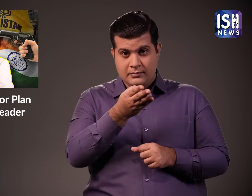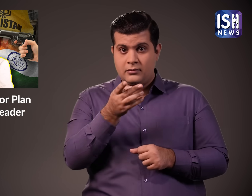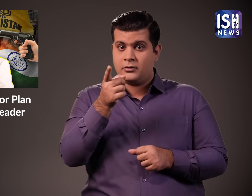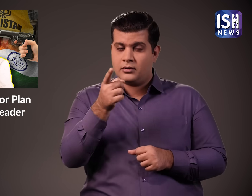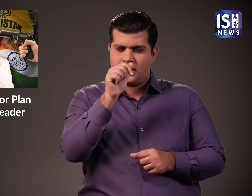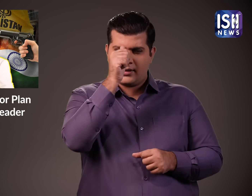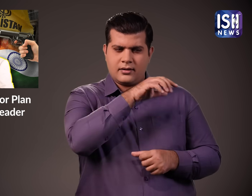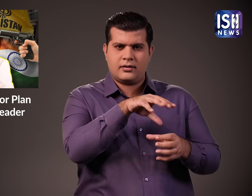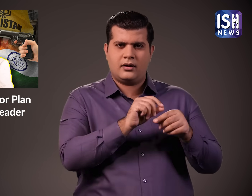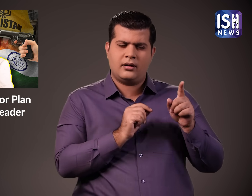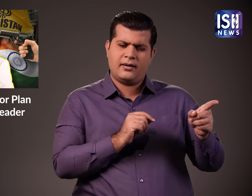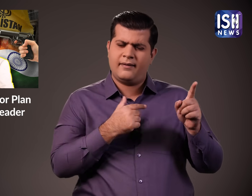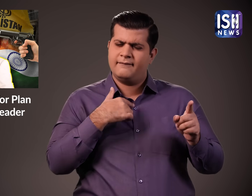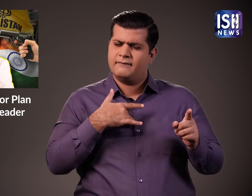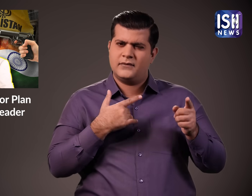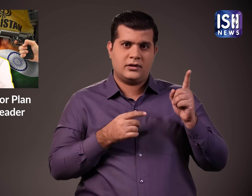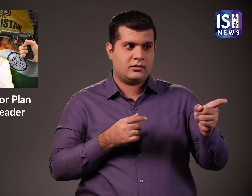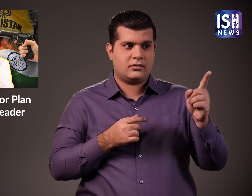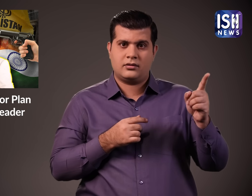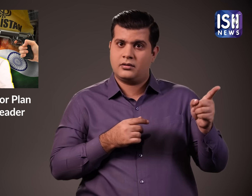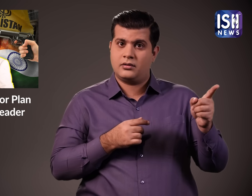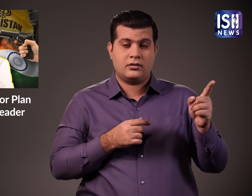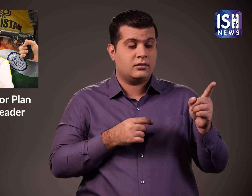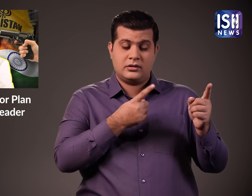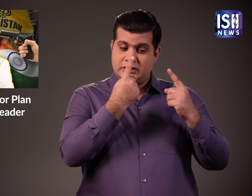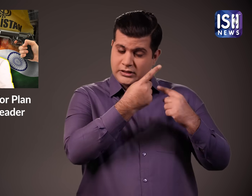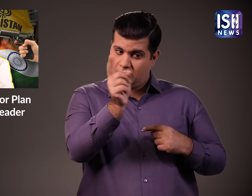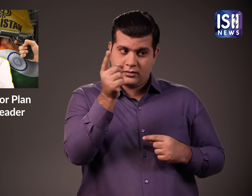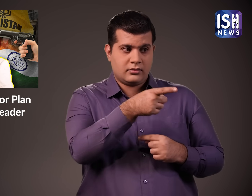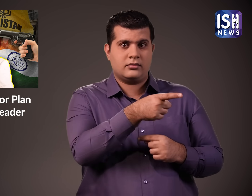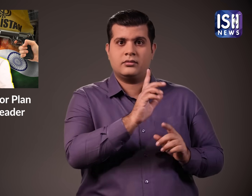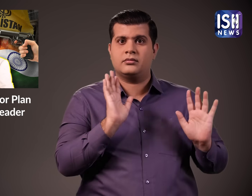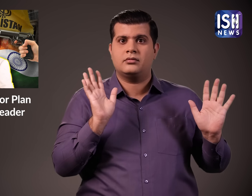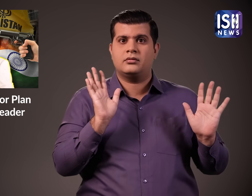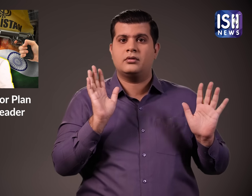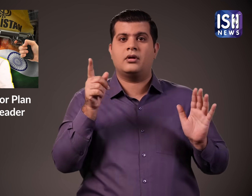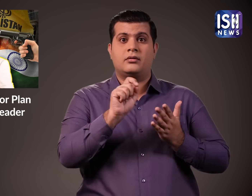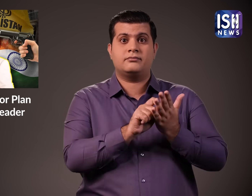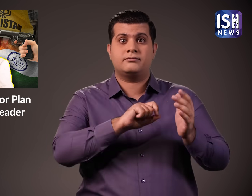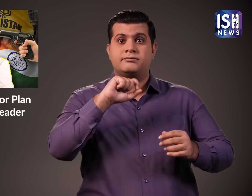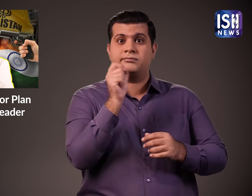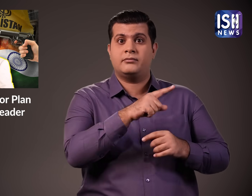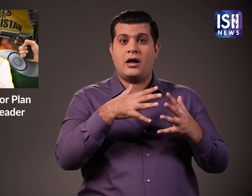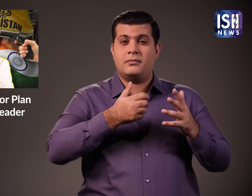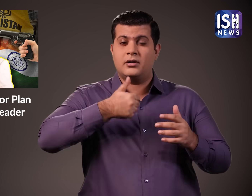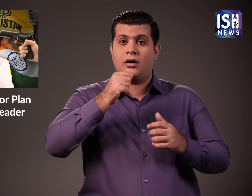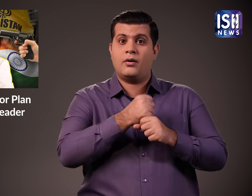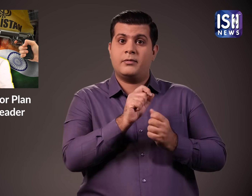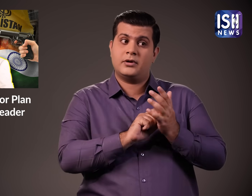एक अधिकारिक राजनाईक चेतावनी में अमेरिकी अधिकारियों ने भारत की सनलिप तता का भी आरोप